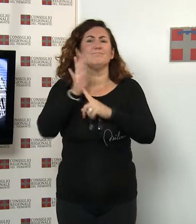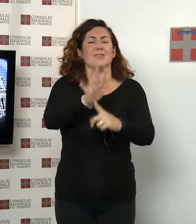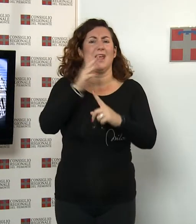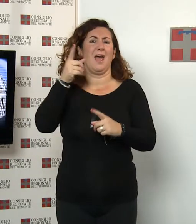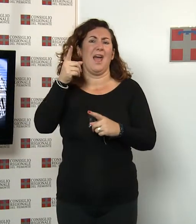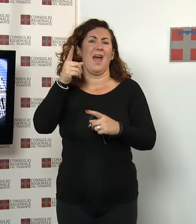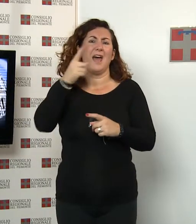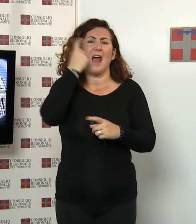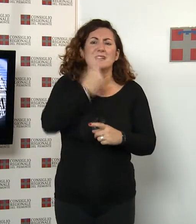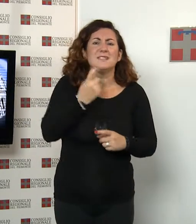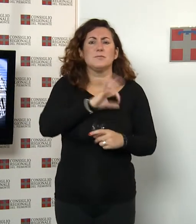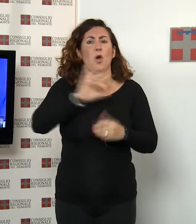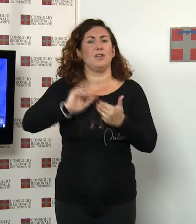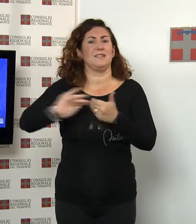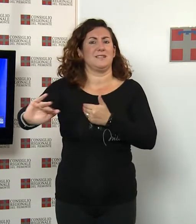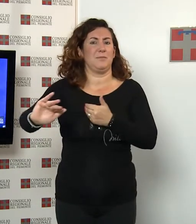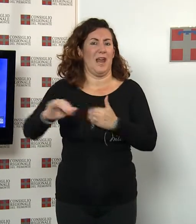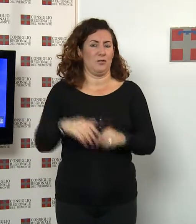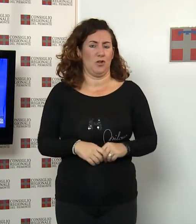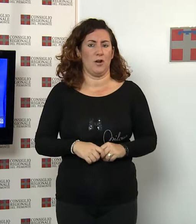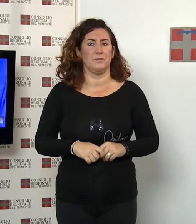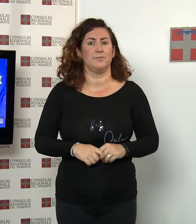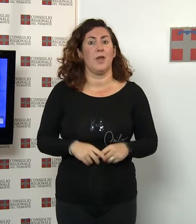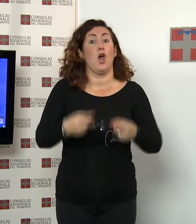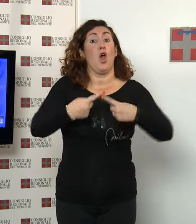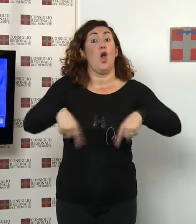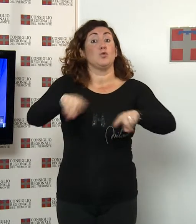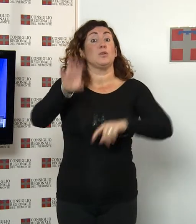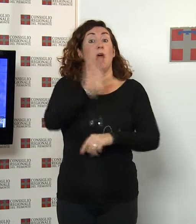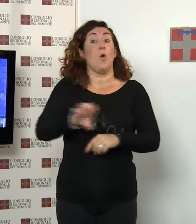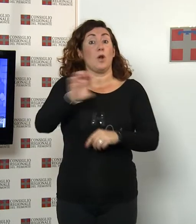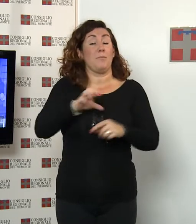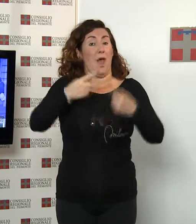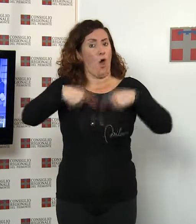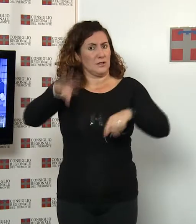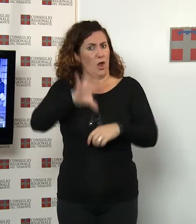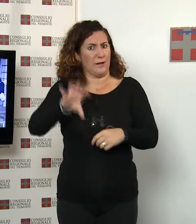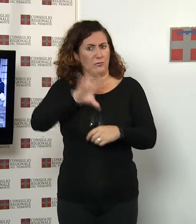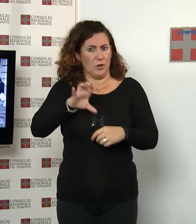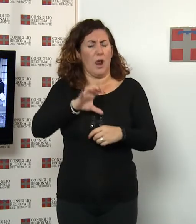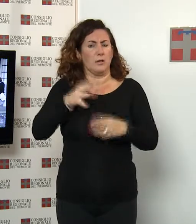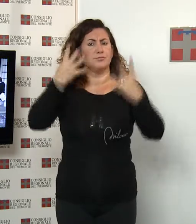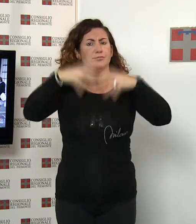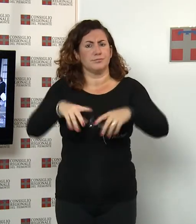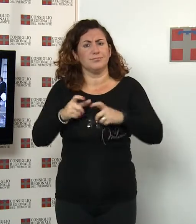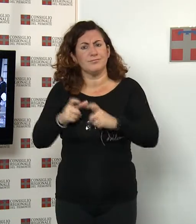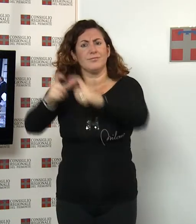piemontesi e l'europa la consulta europea del consiglio regionale ha organizzato il viaggio studio a trieste lubiana e zagabria per